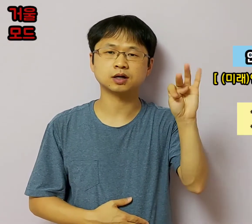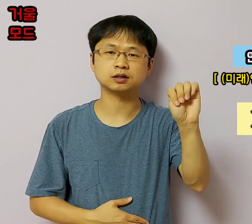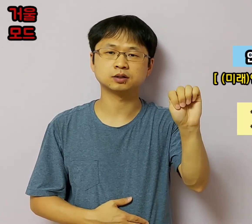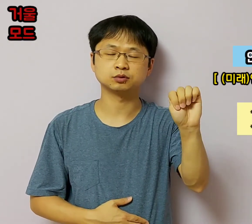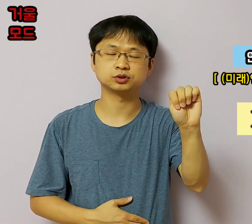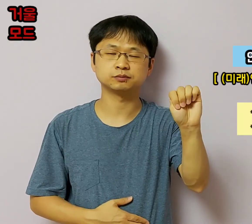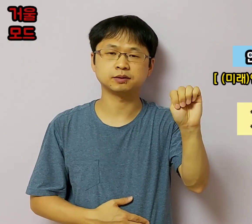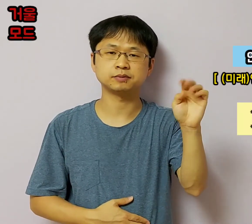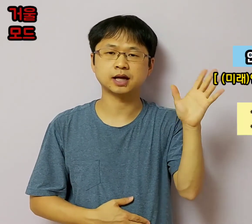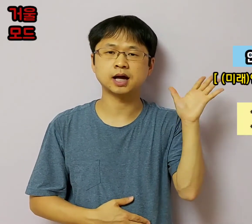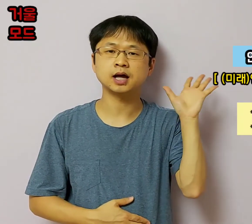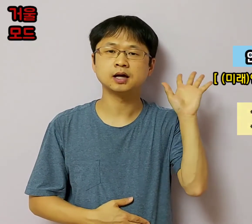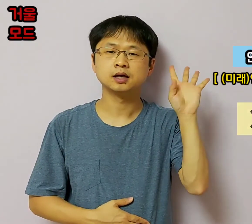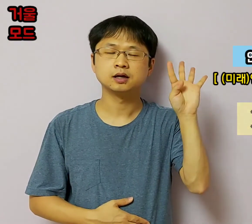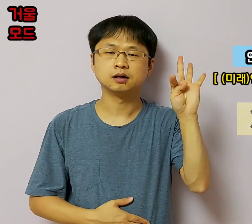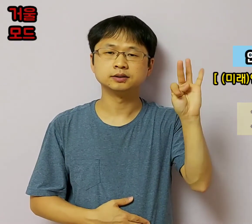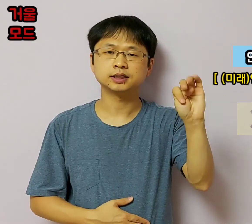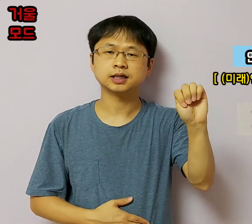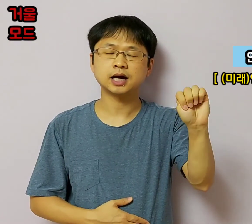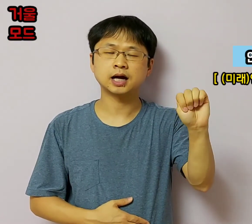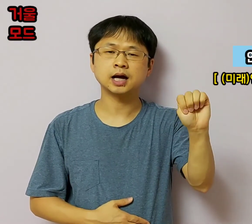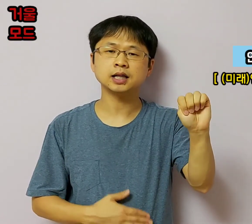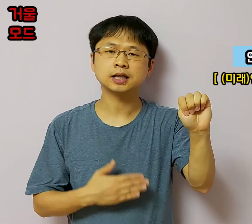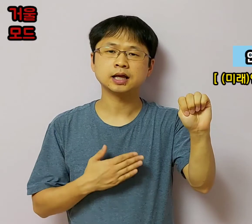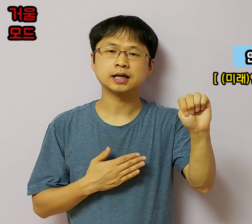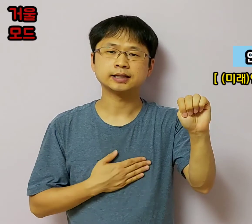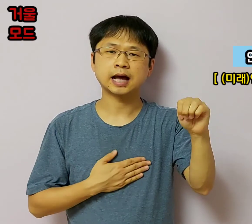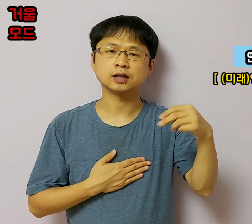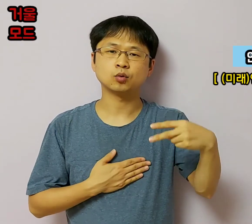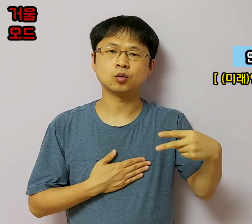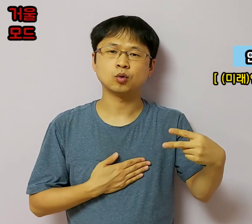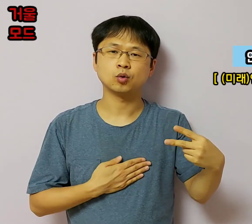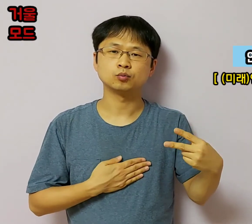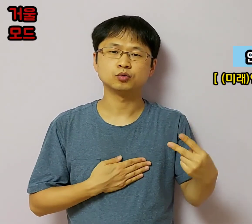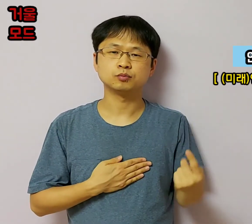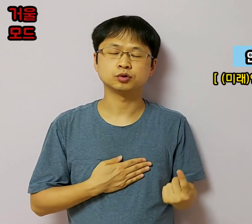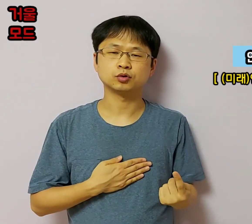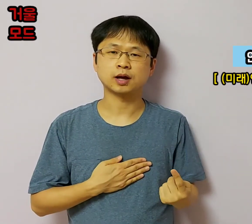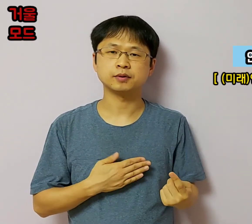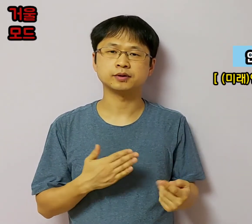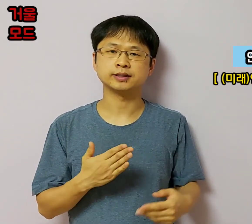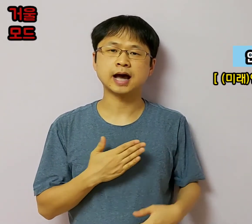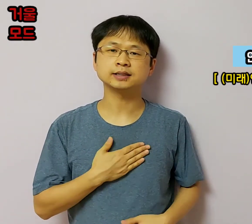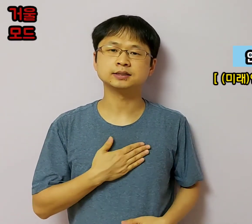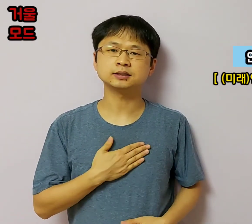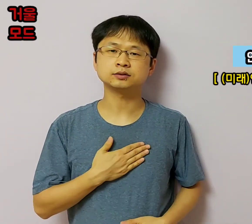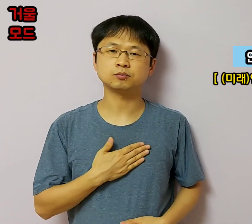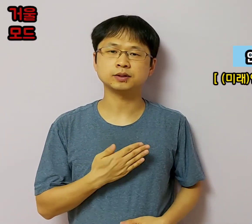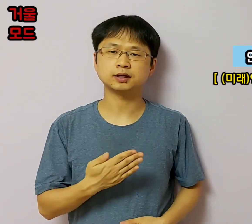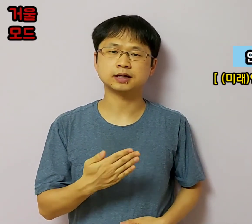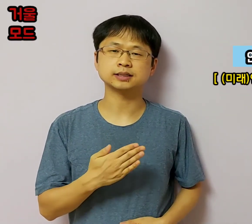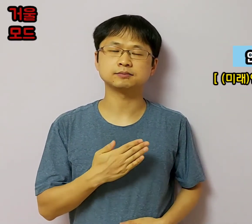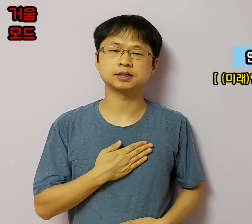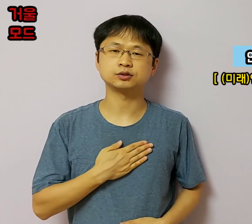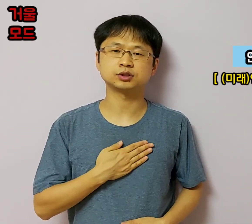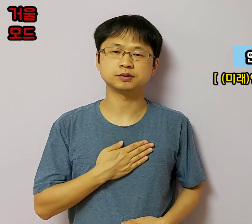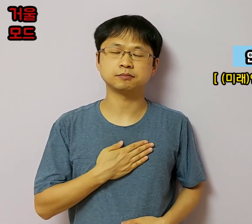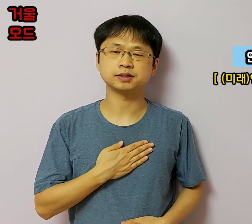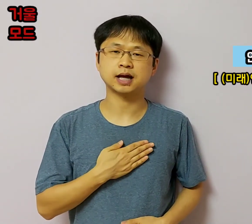손가락을 접어주시면 됩니다. 언젠가 나도 무엇도 다 변해. 나는 손바닥을 가슴에 대주시면